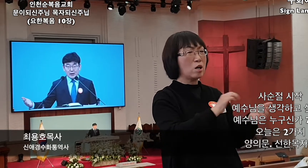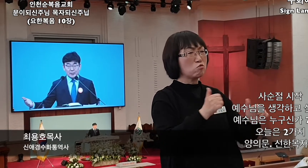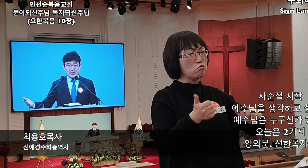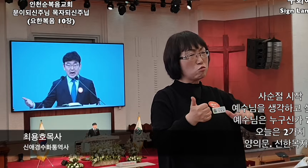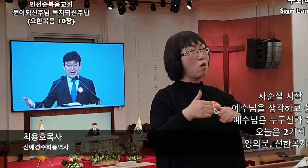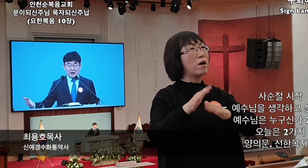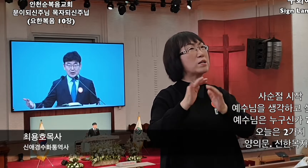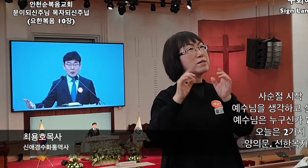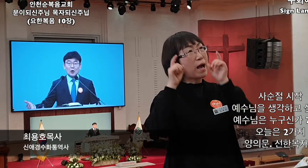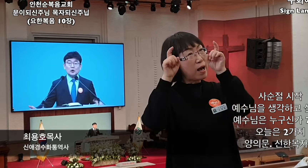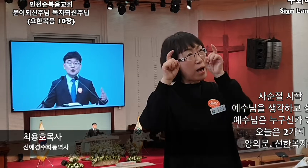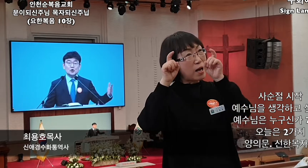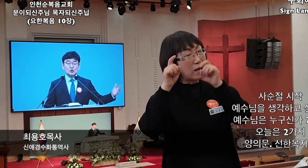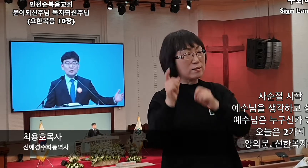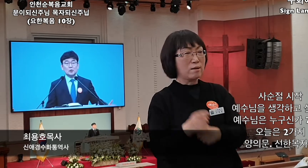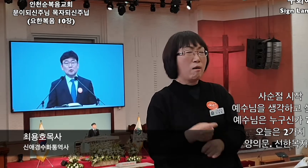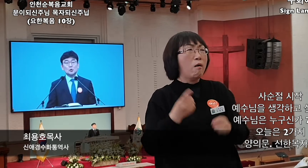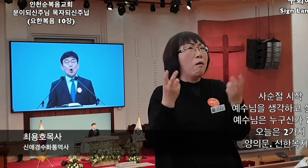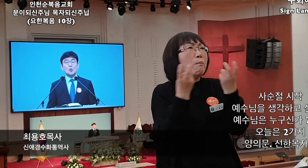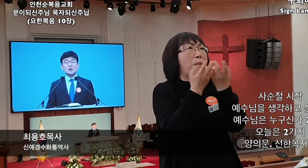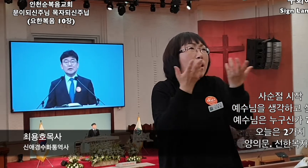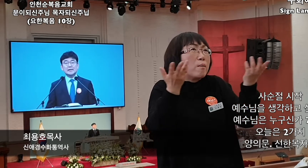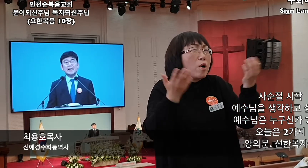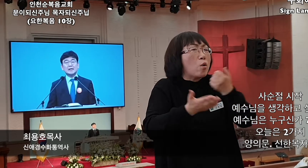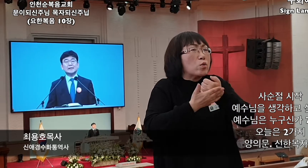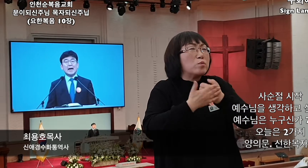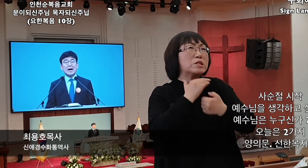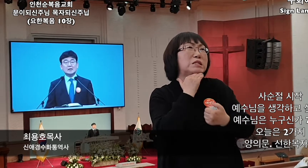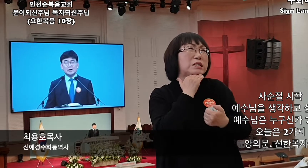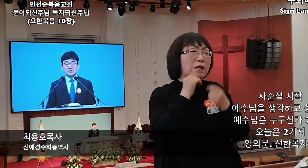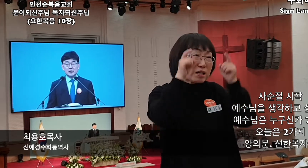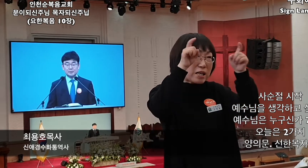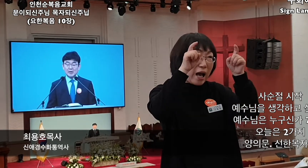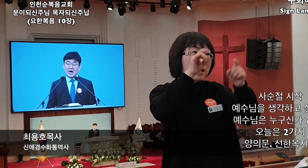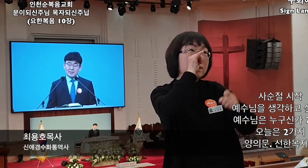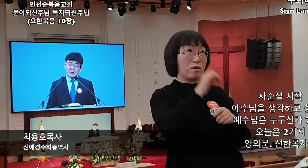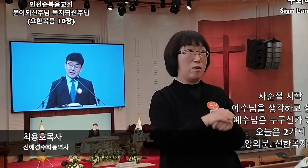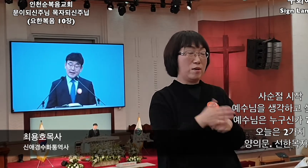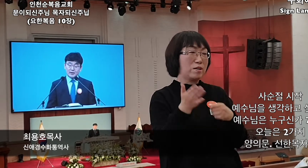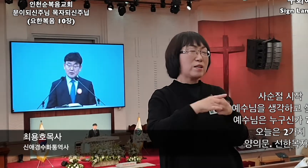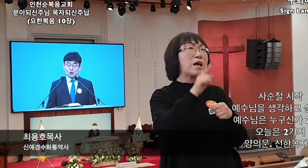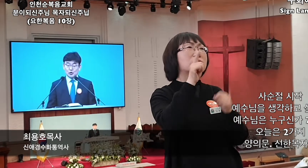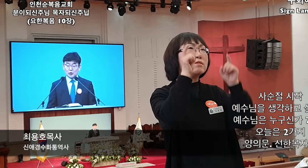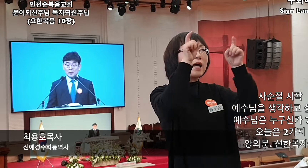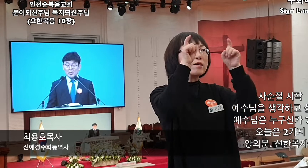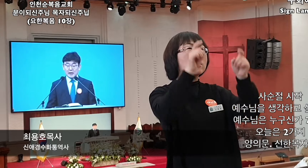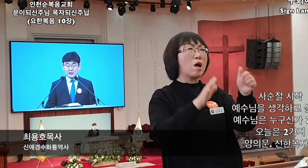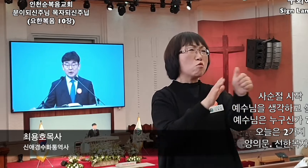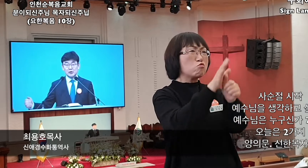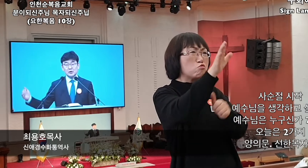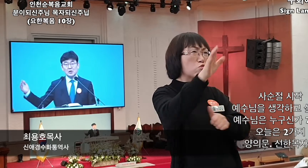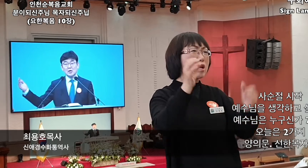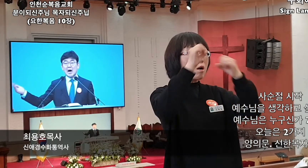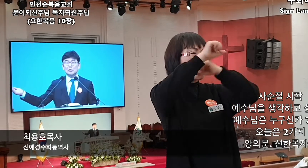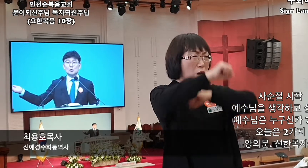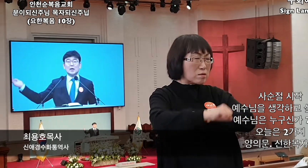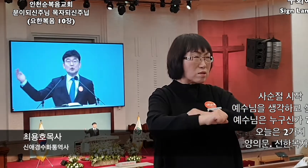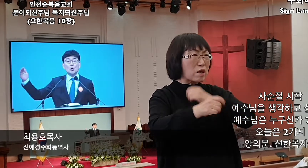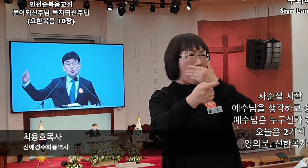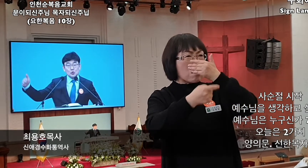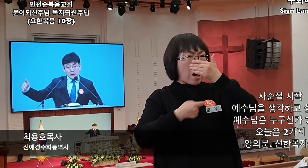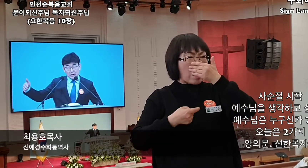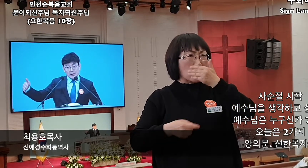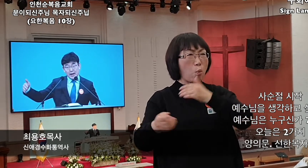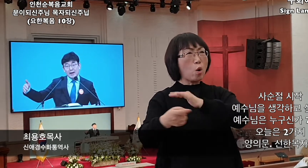죽어가는 양들입니다. 그리고 어쩔 줄 모르고 도움을 기다리는 양들이 있어요. 하지만 그 양들을 죽이고 멸망시키려는